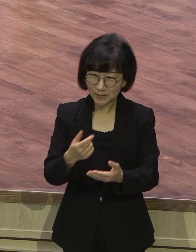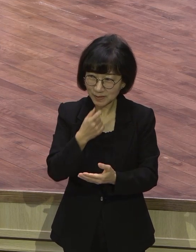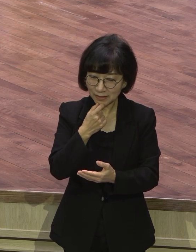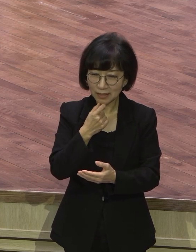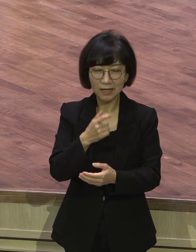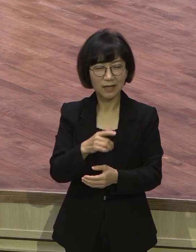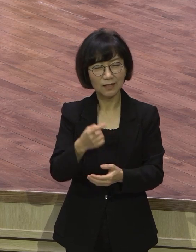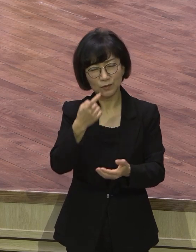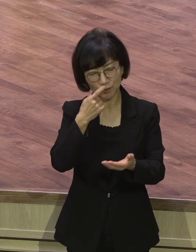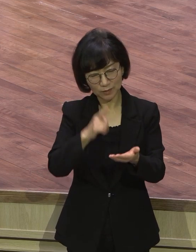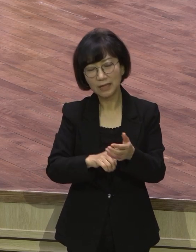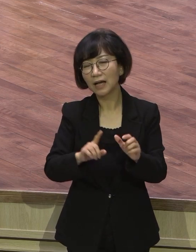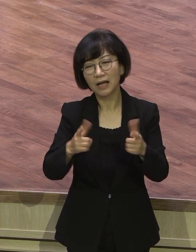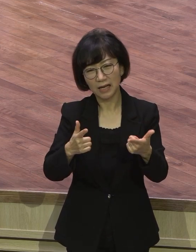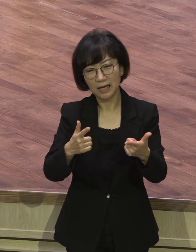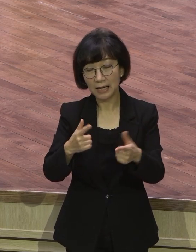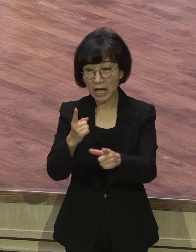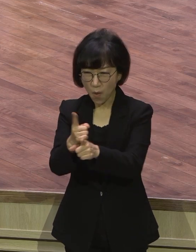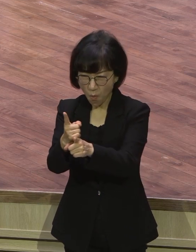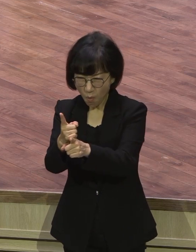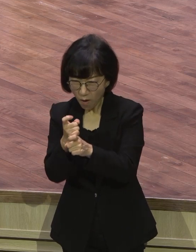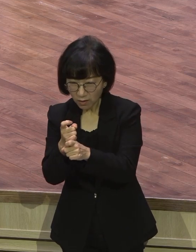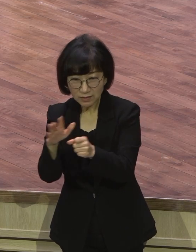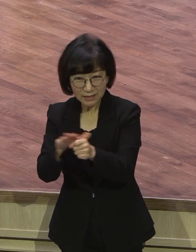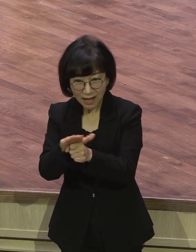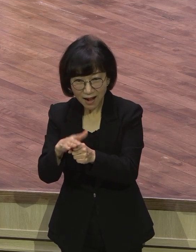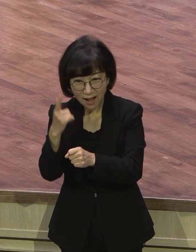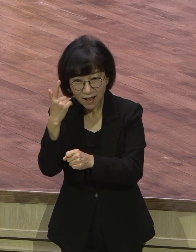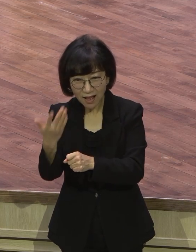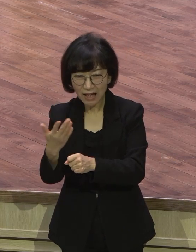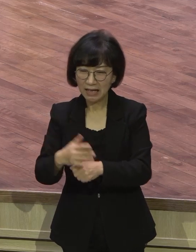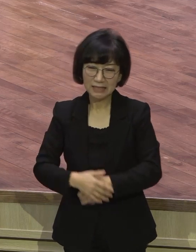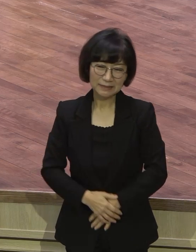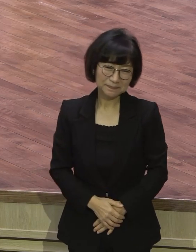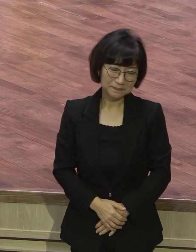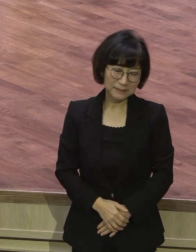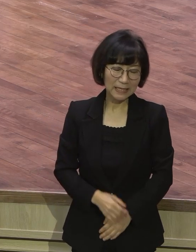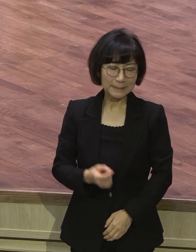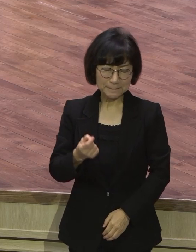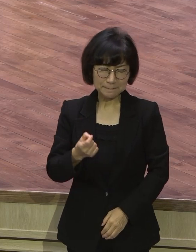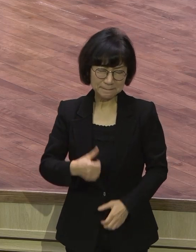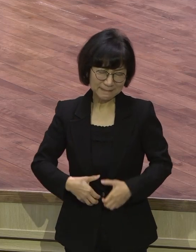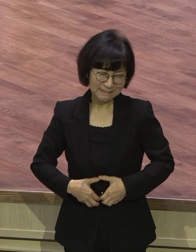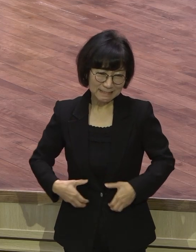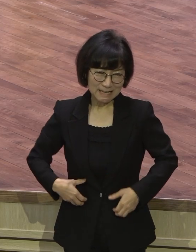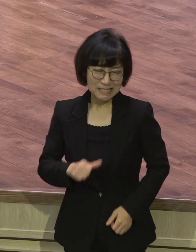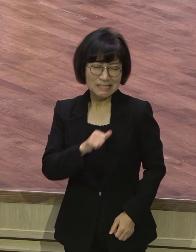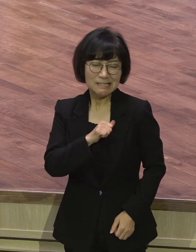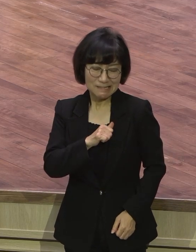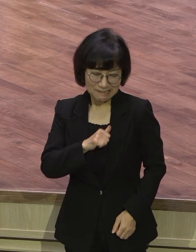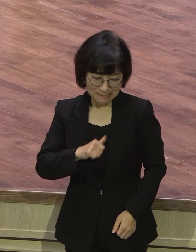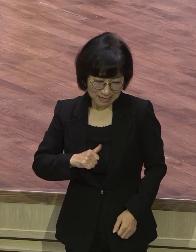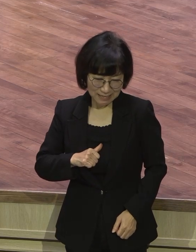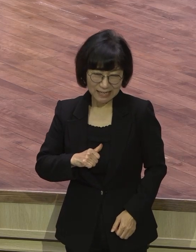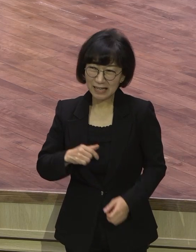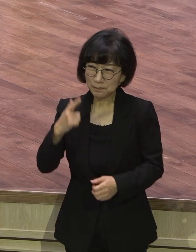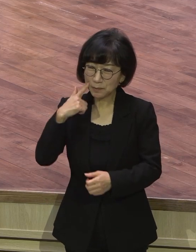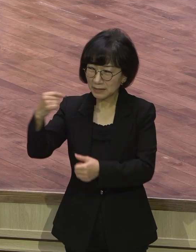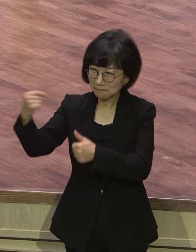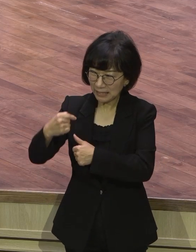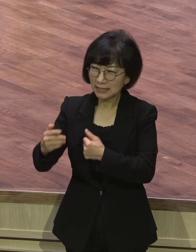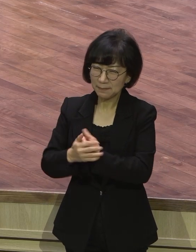쉽지 않습니다. 원수를 사랑해. 용서해 주는 것까지는 뭐 내가 어쩔 수 없이 내가 목사님 하라 하니까